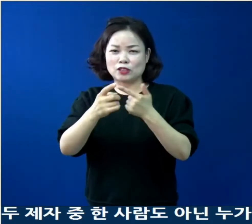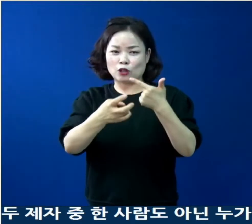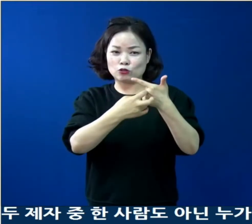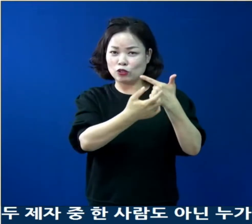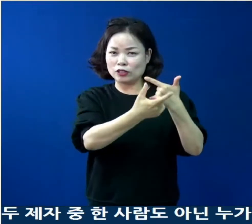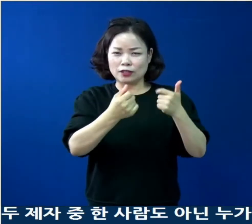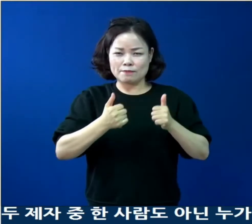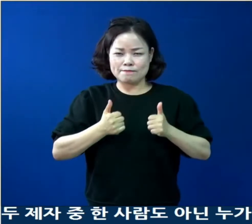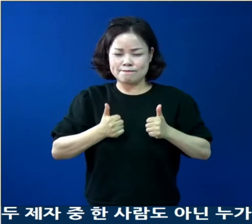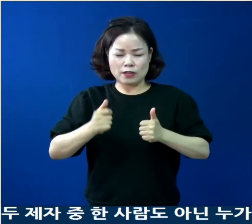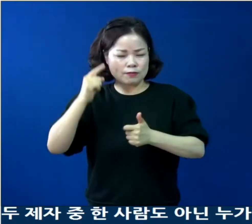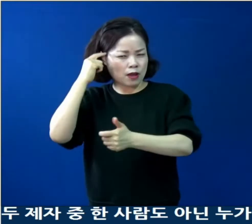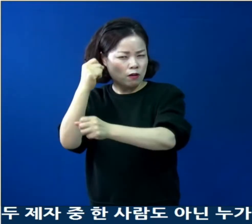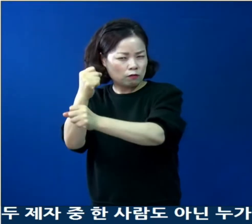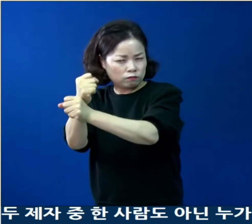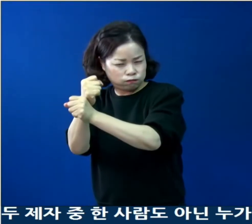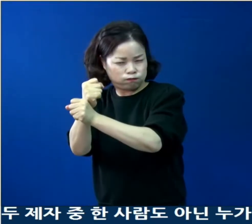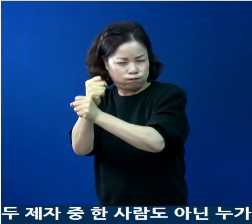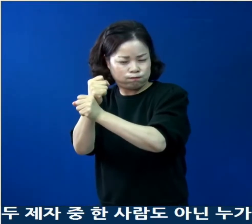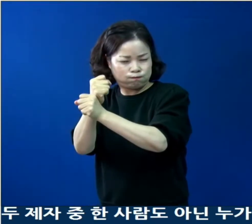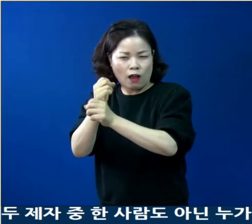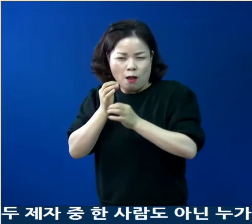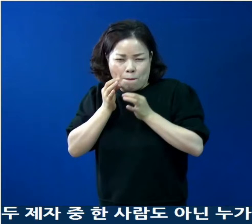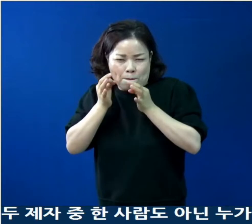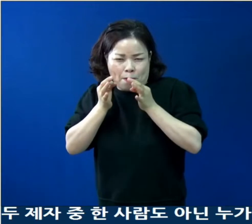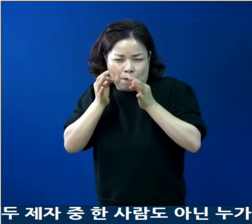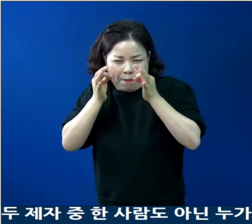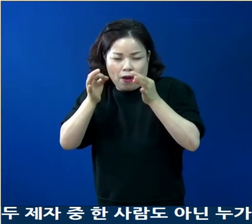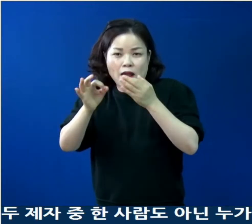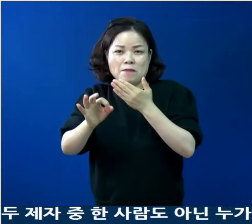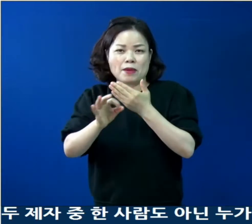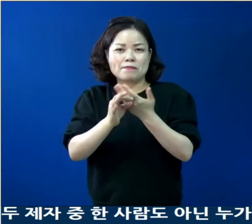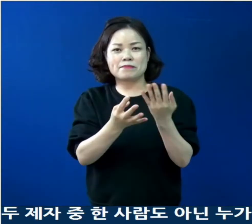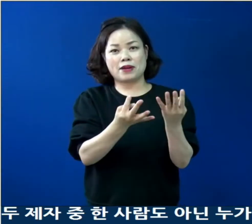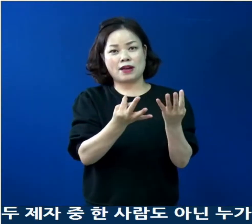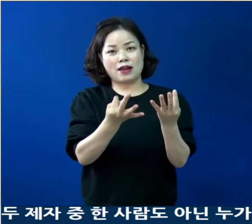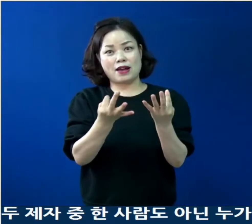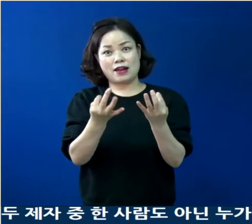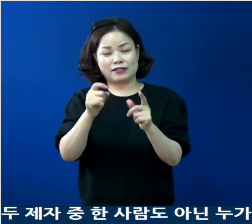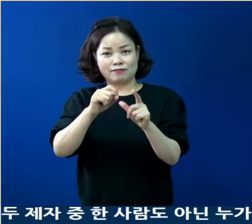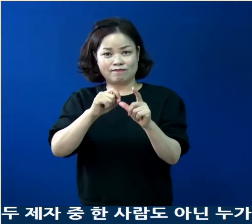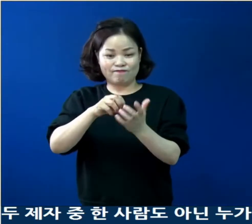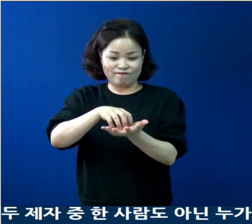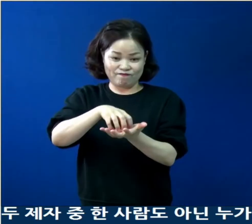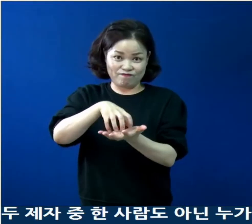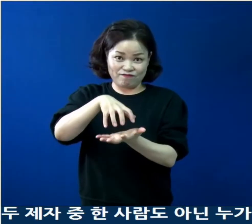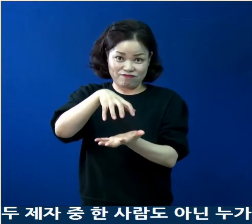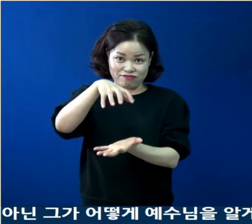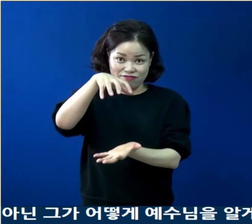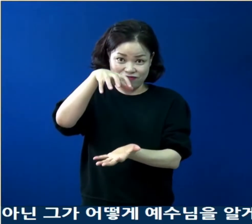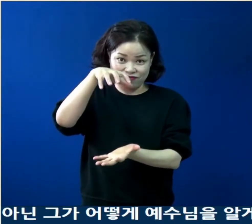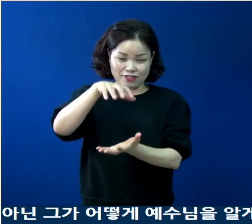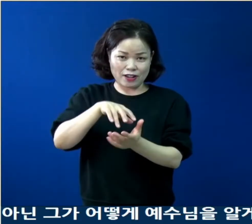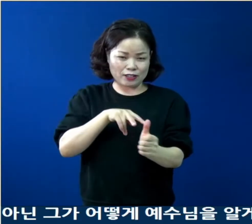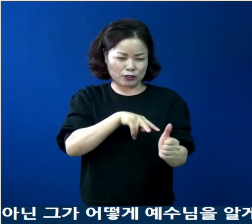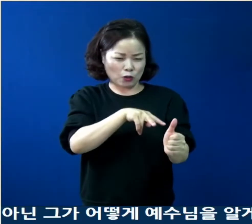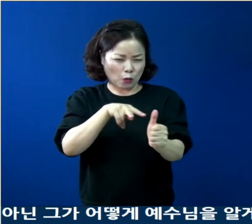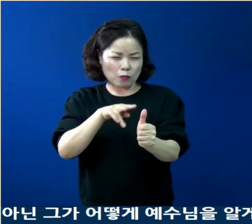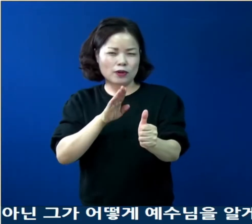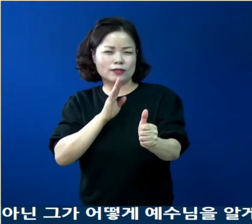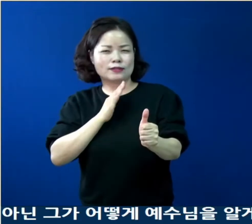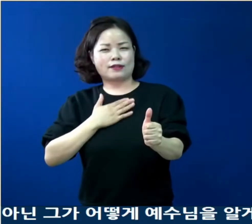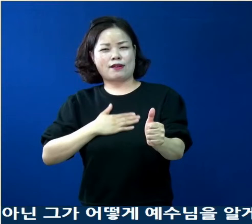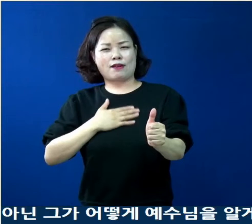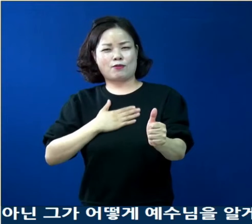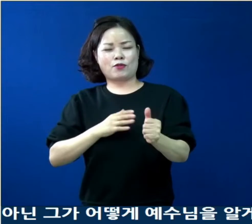누가처럼 열심히 연구하고 열심히 노력을 하면 정말 많은 분량의 그런 이 정보 사실들을